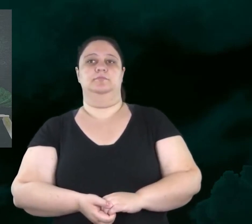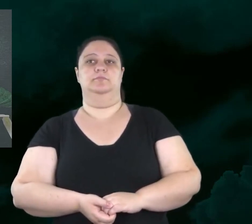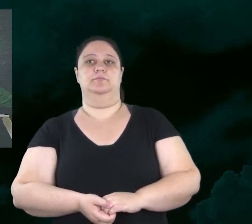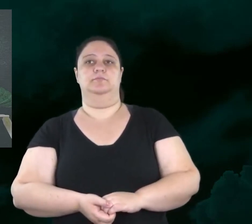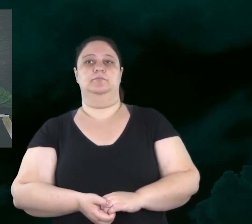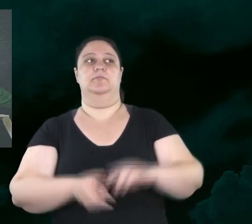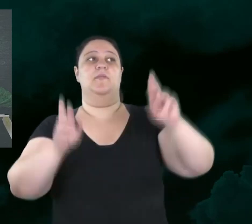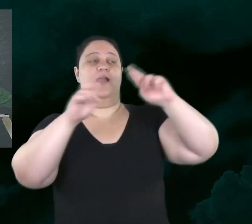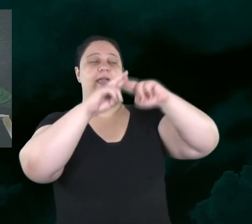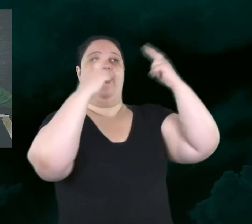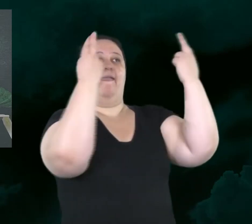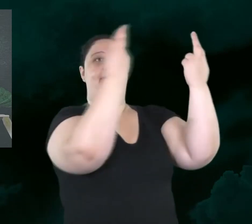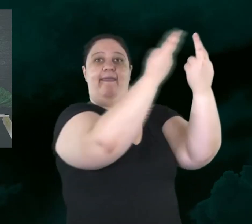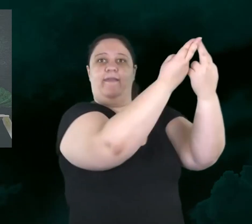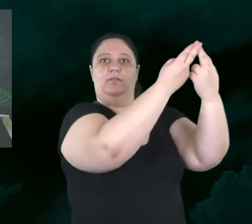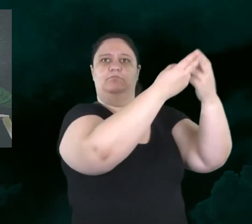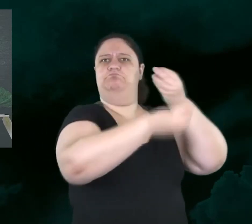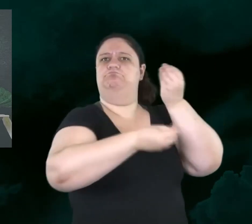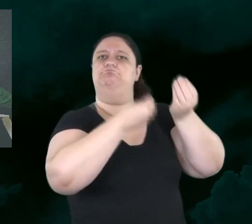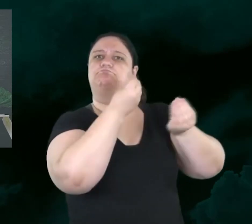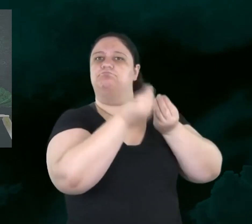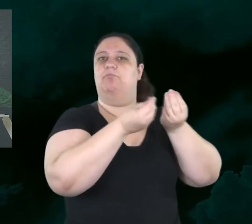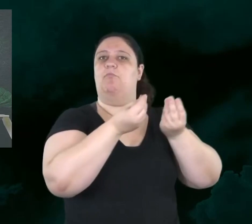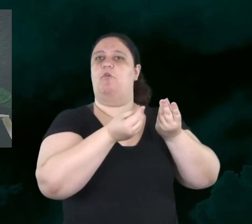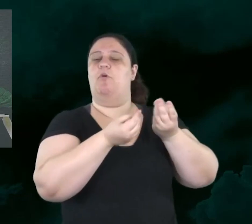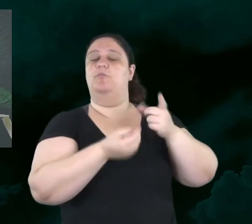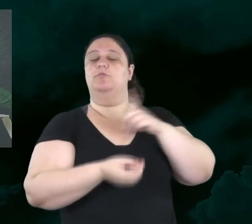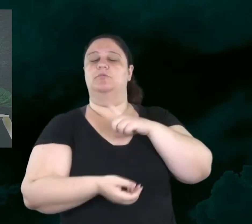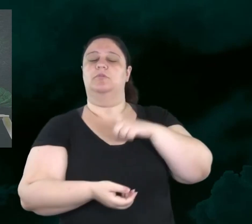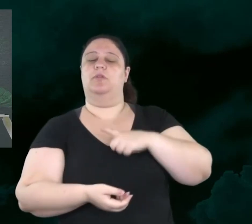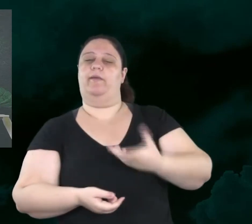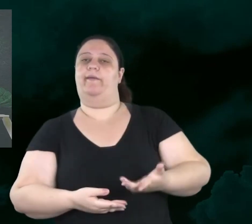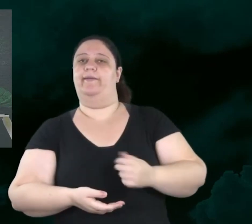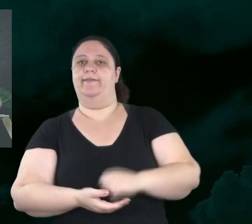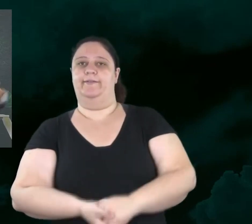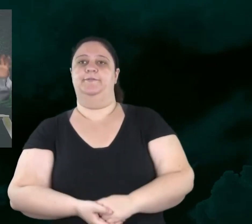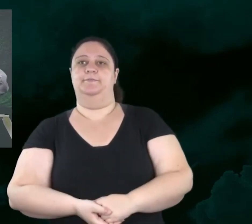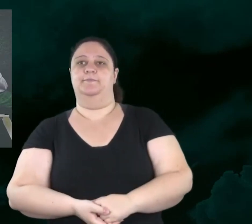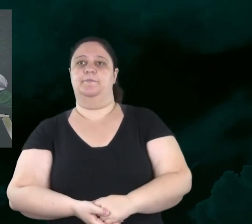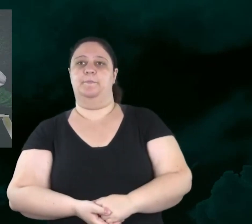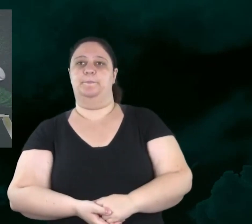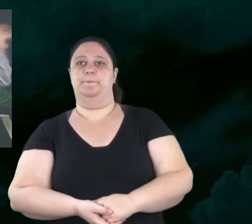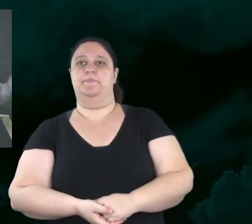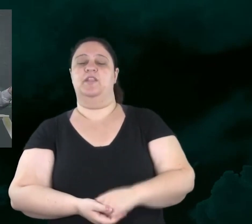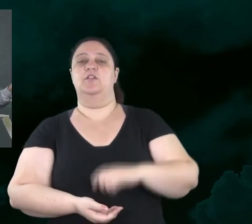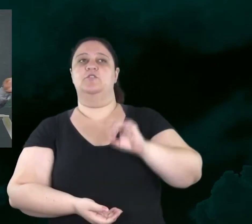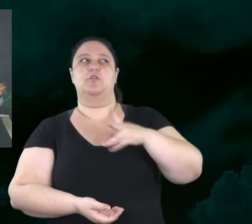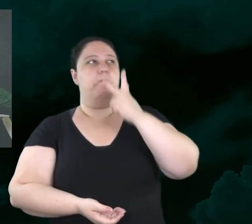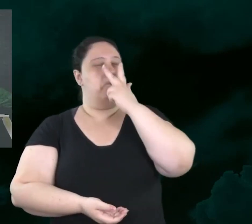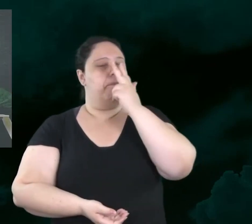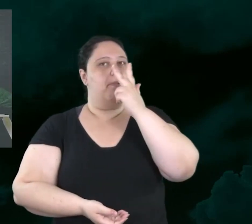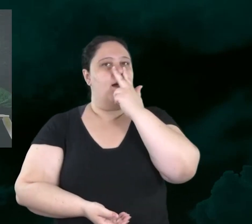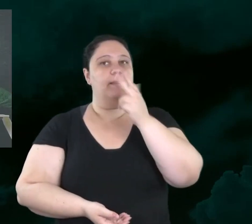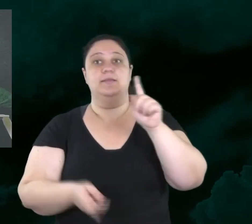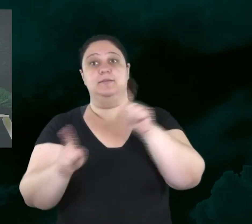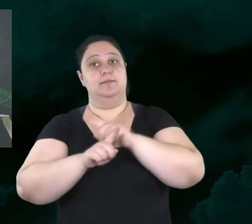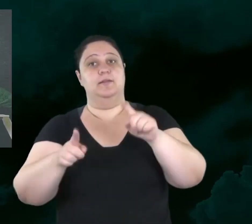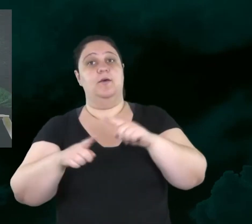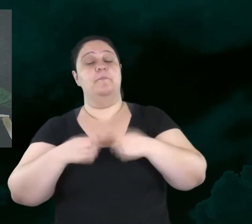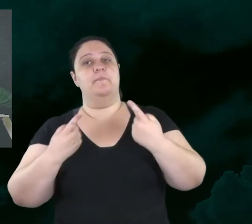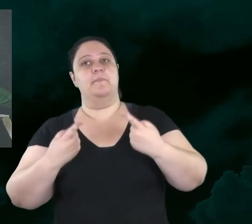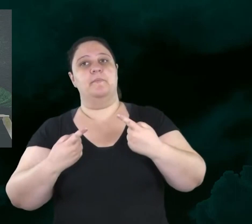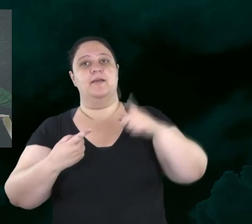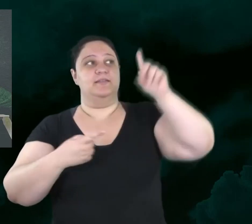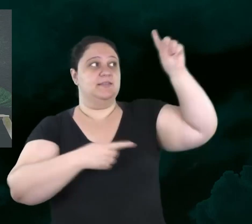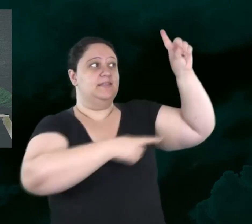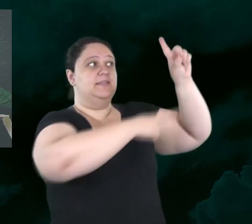reino dos céus. Ali a realidade do reino dos céus não é mais só aparência. Deus deseja que seus filhos